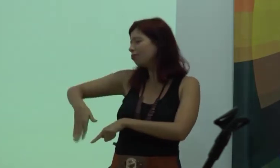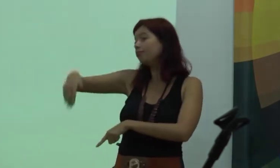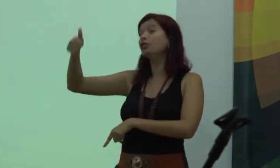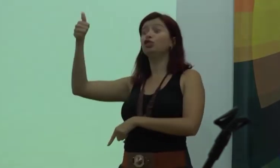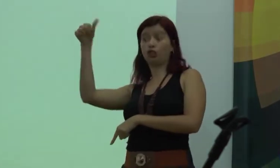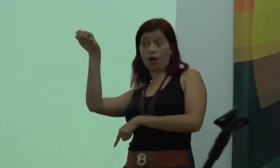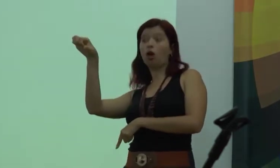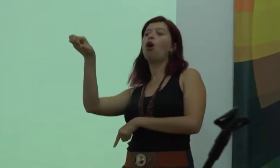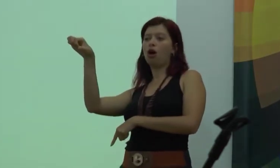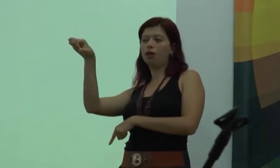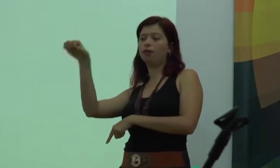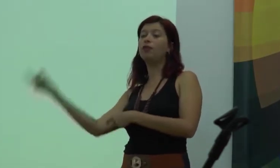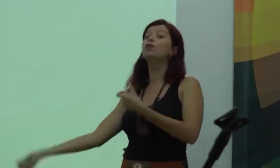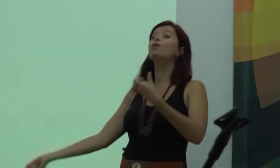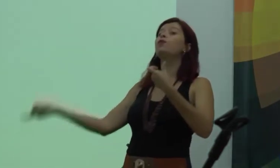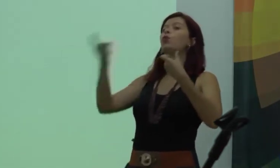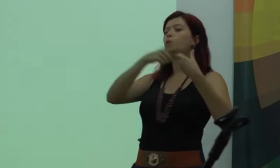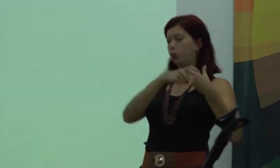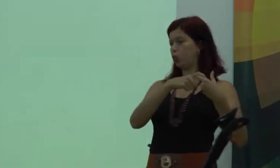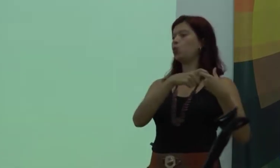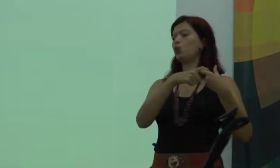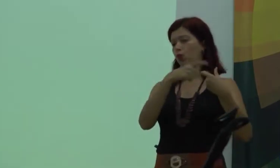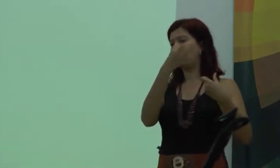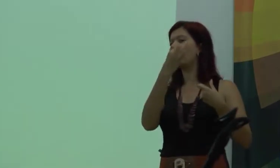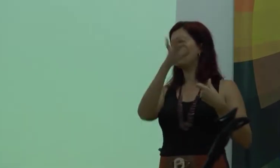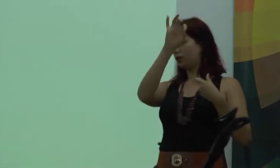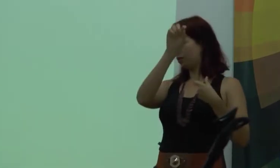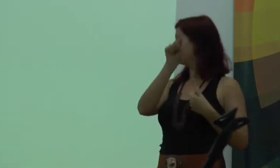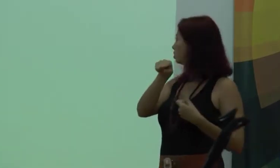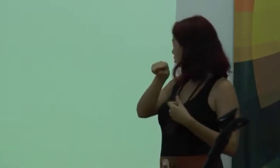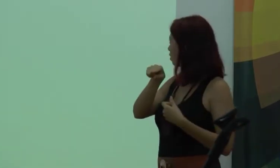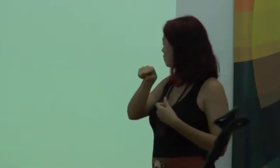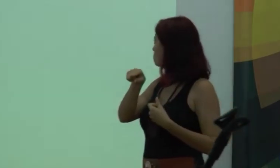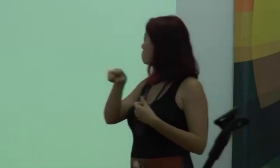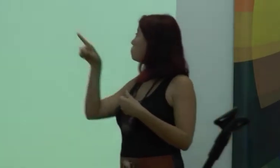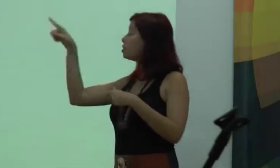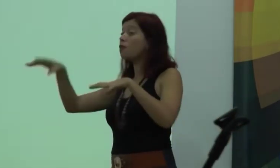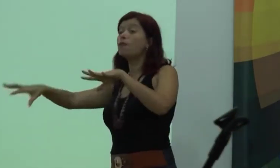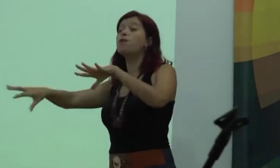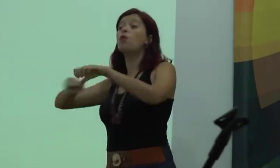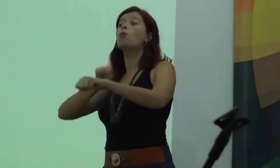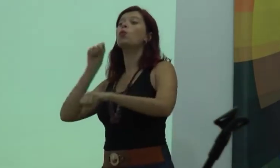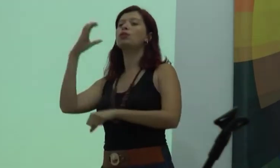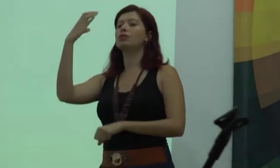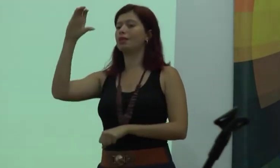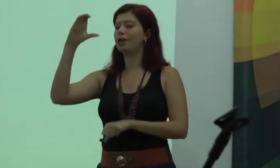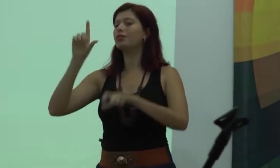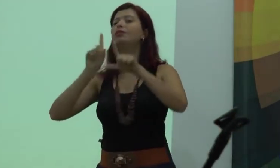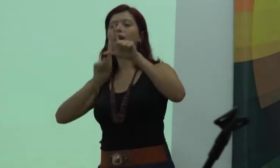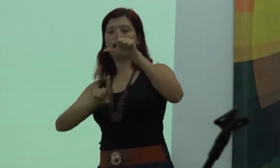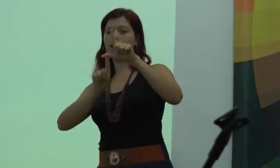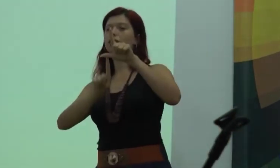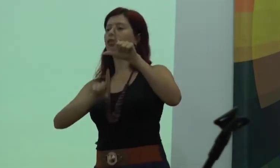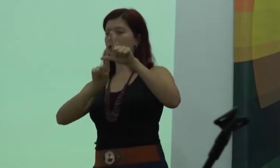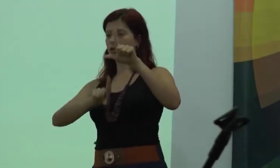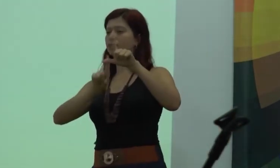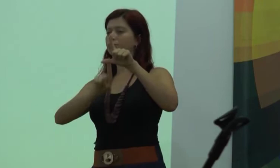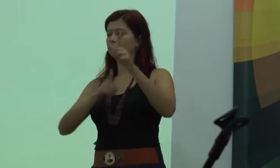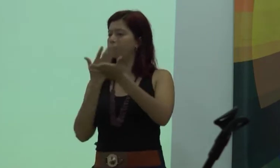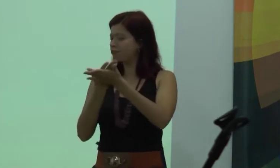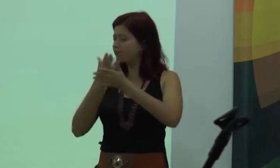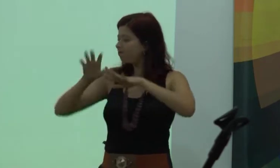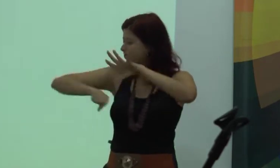Pestalozzi. E já com 19 anos, ele volta para a França e se formou em Ciências